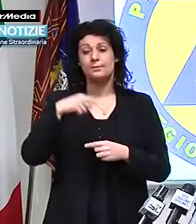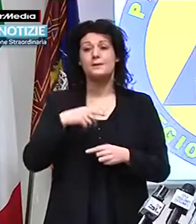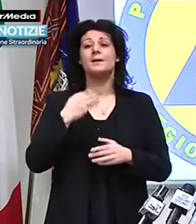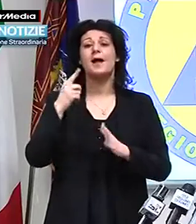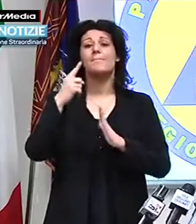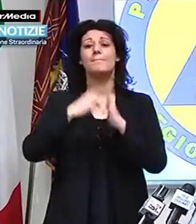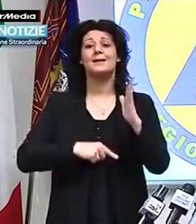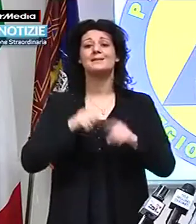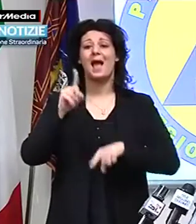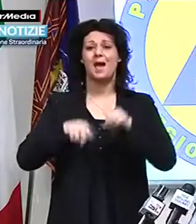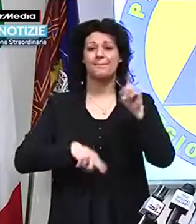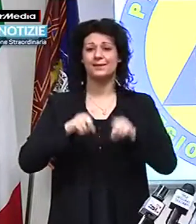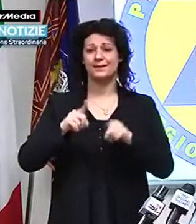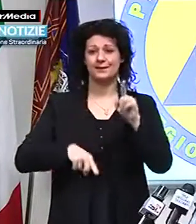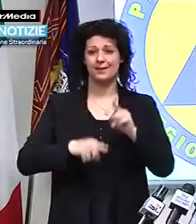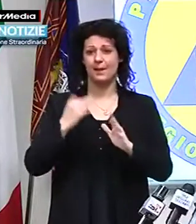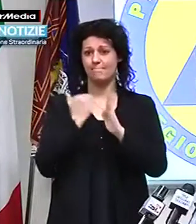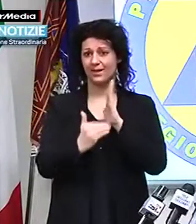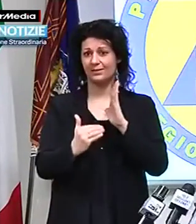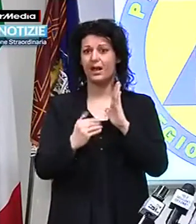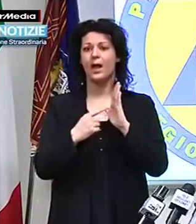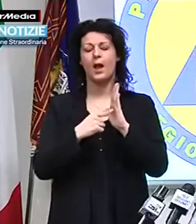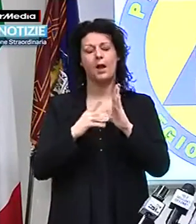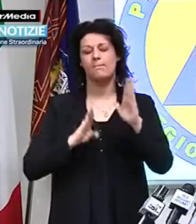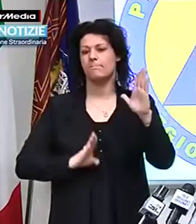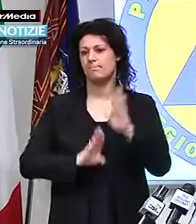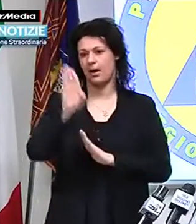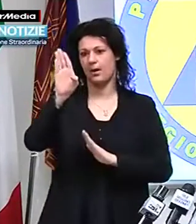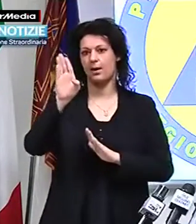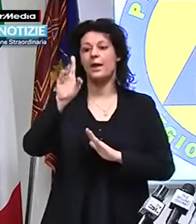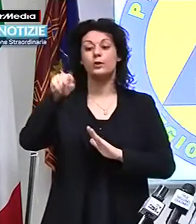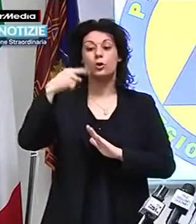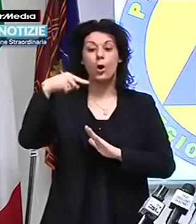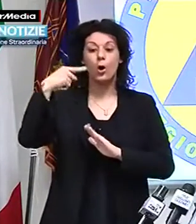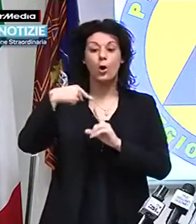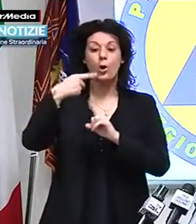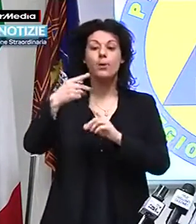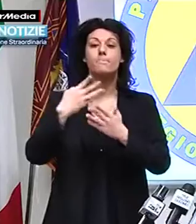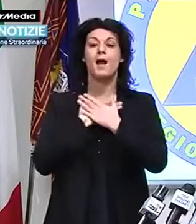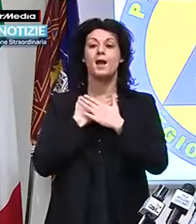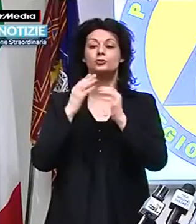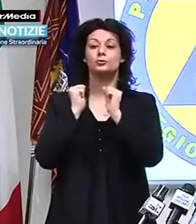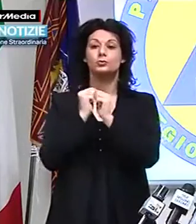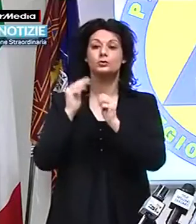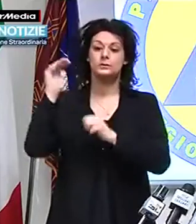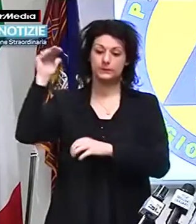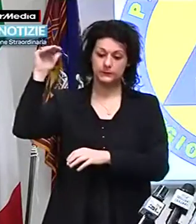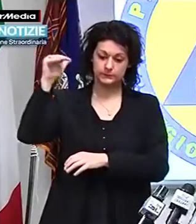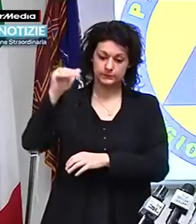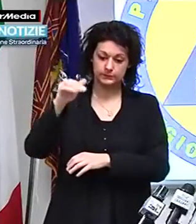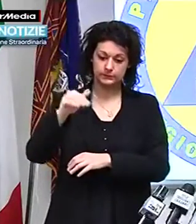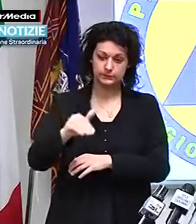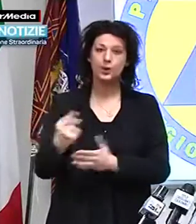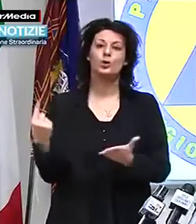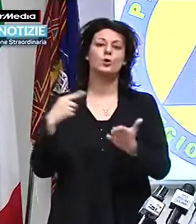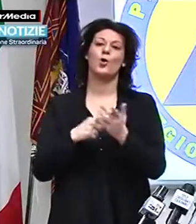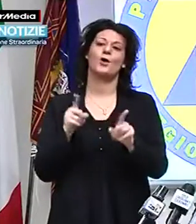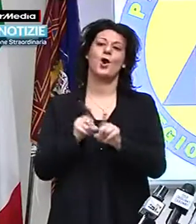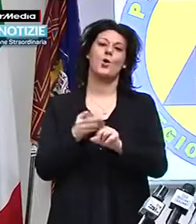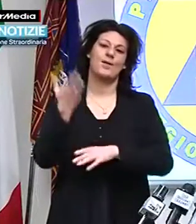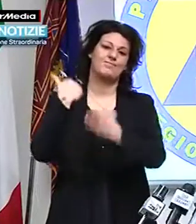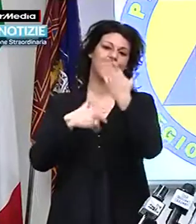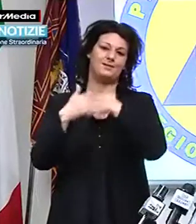va scendendo. Io spero che alla volta di fine maggio-giugno, se tutto torna come prima, torna più bello di prima, torneremo